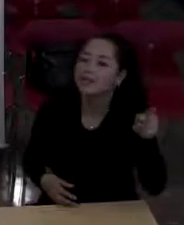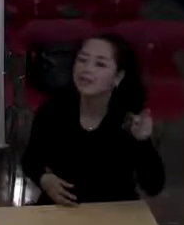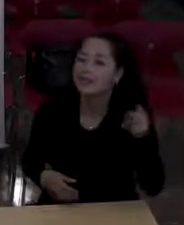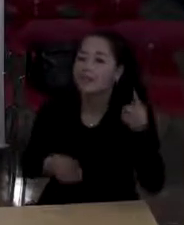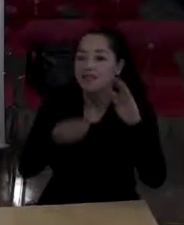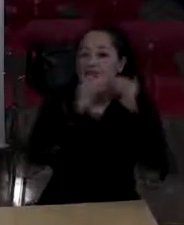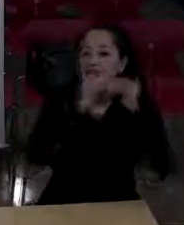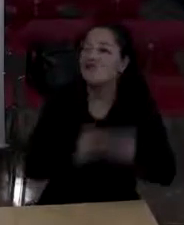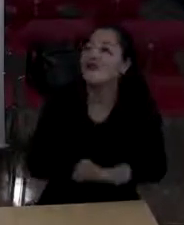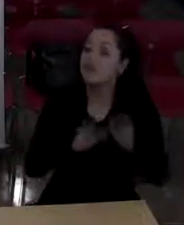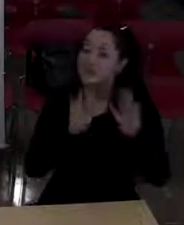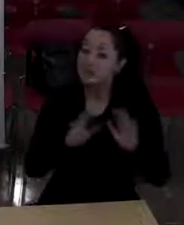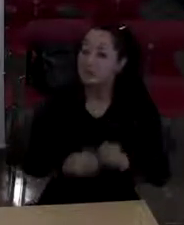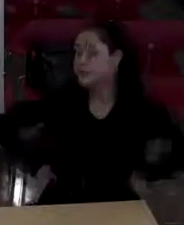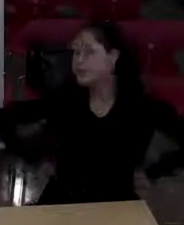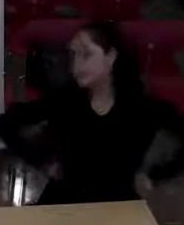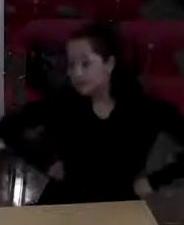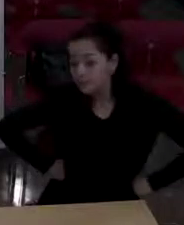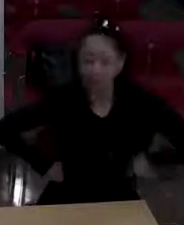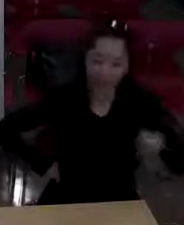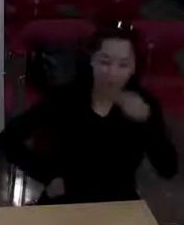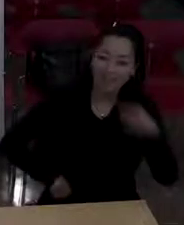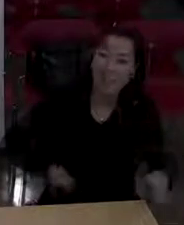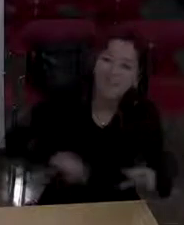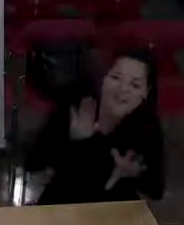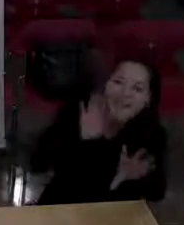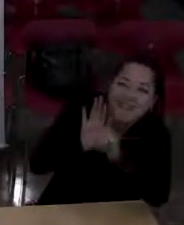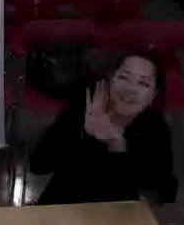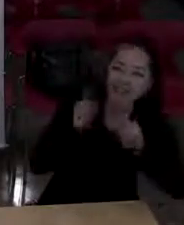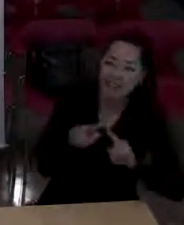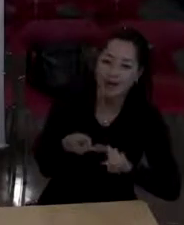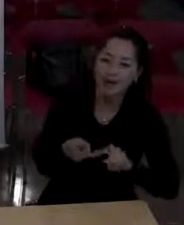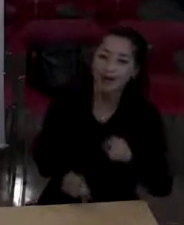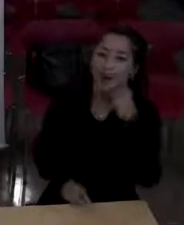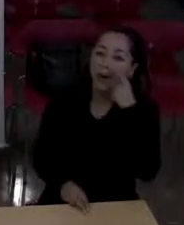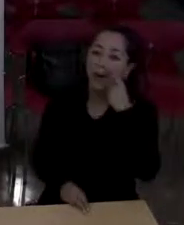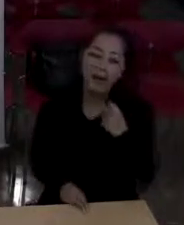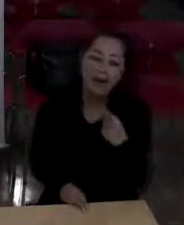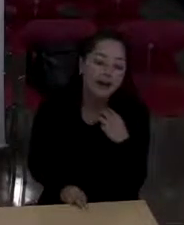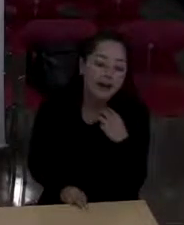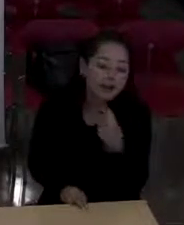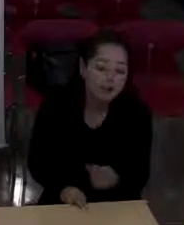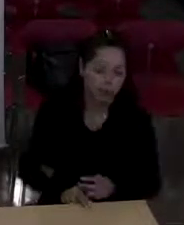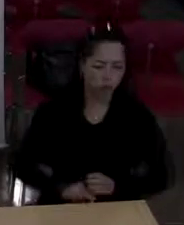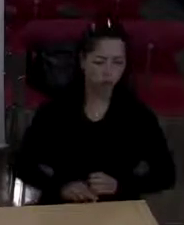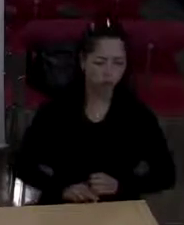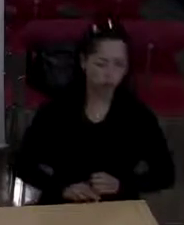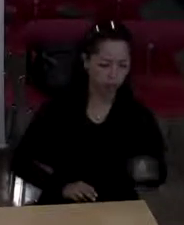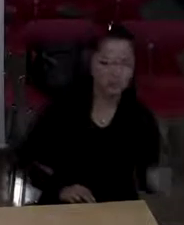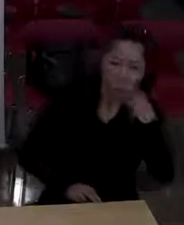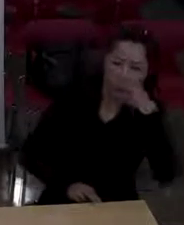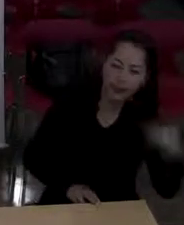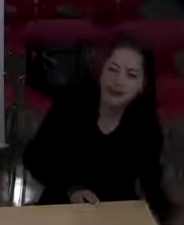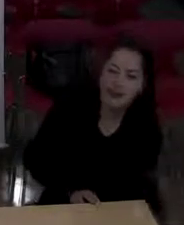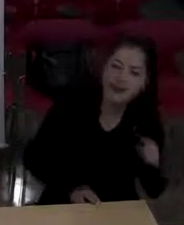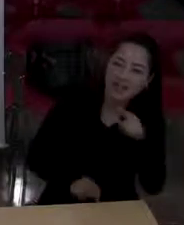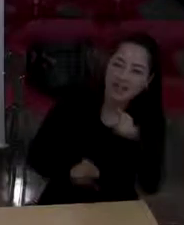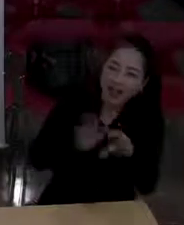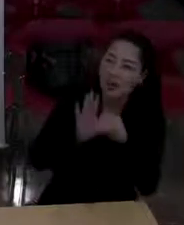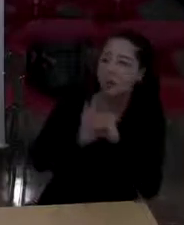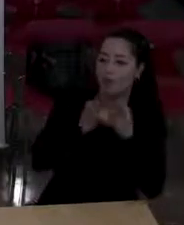gestos muy naturales para después llegar a la imitación de gestos o de señas estructuradas. Comprende las